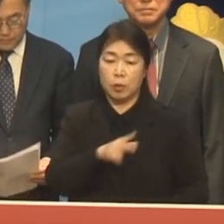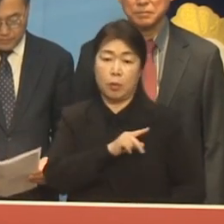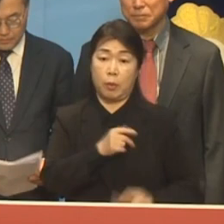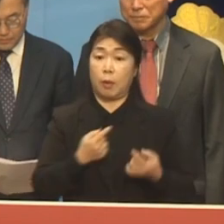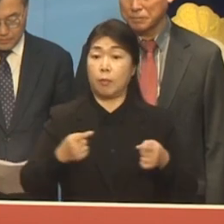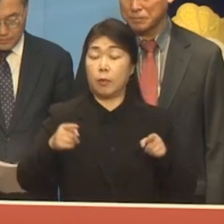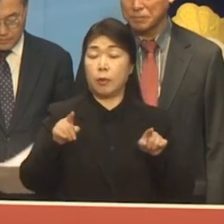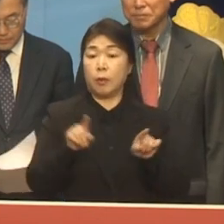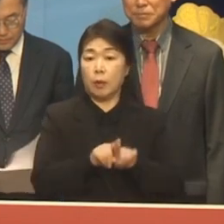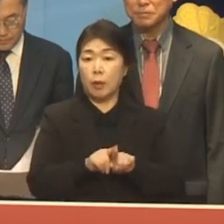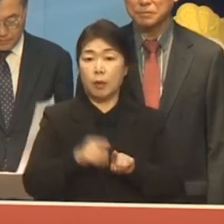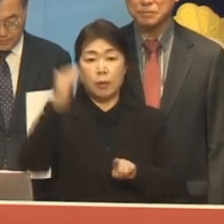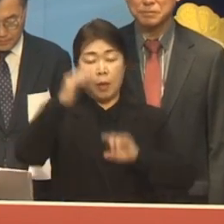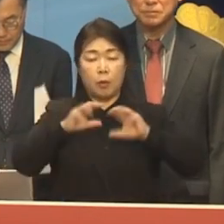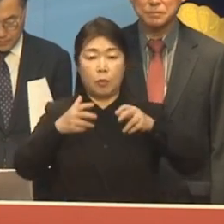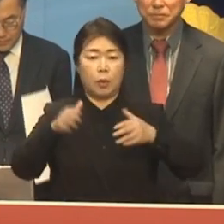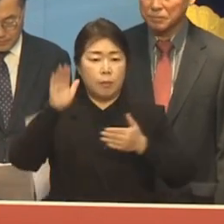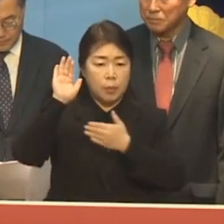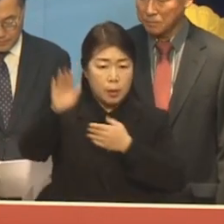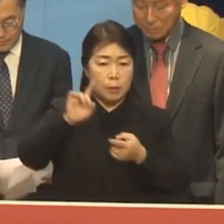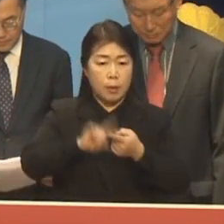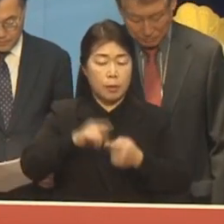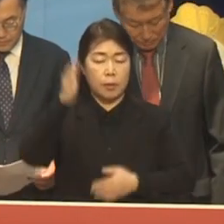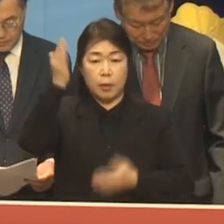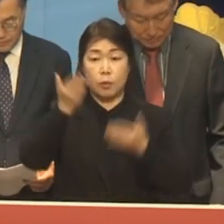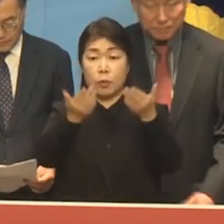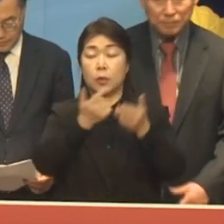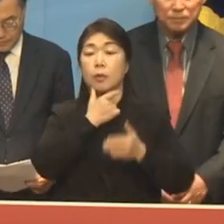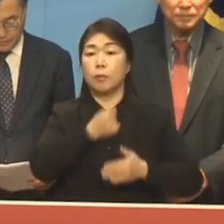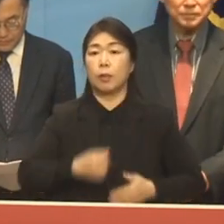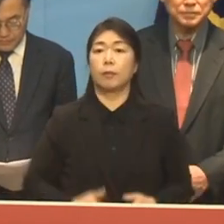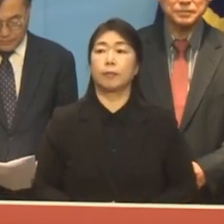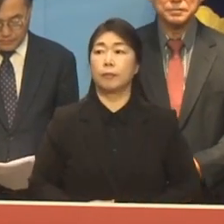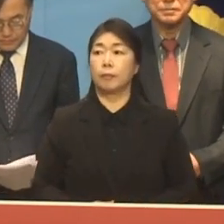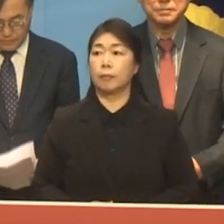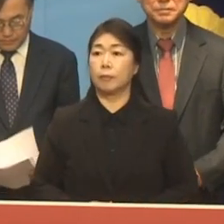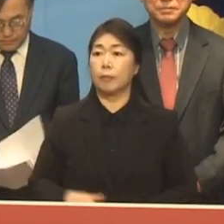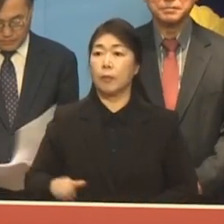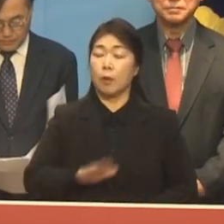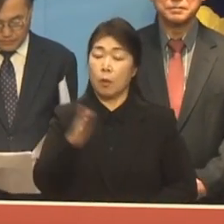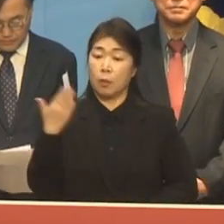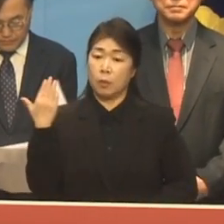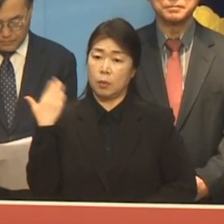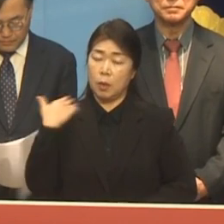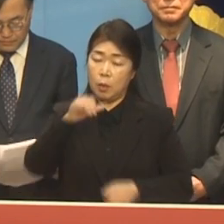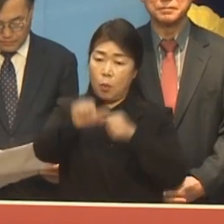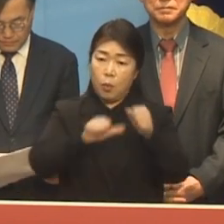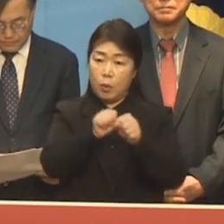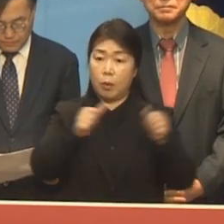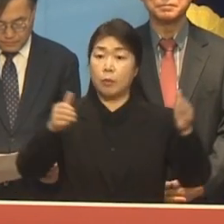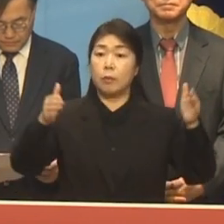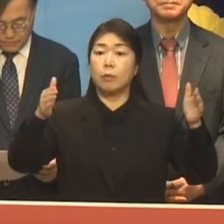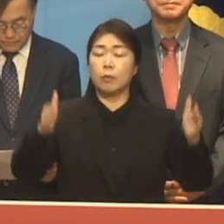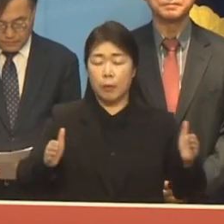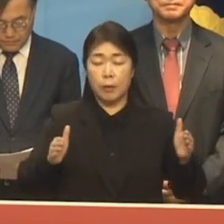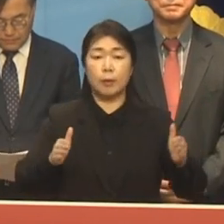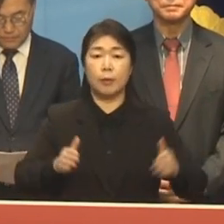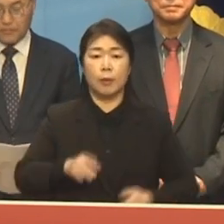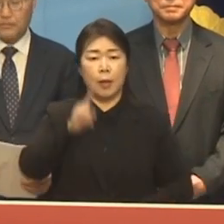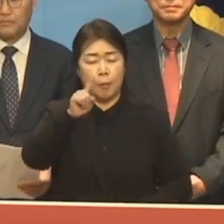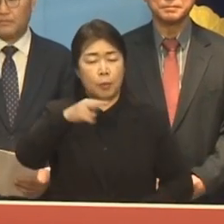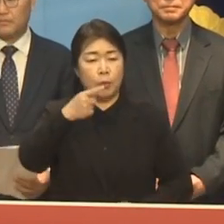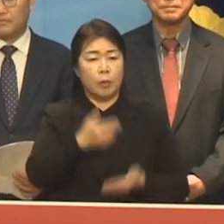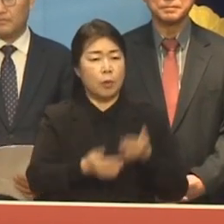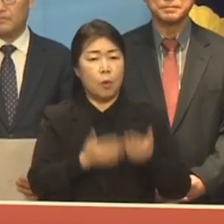자유대한민국의 미래를 말해보고자 합니다. 우리는 지난 5년여 동안 한 번도